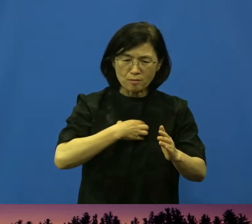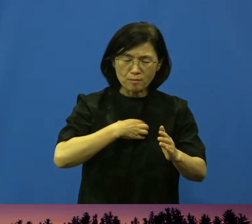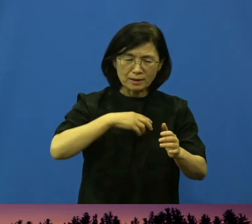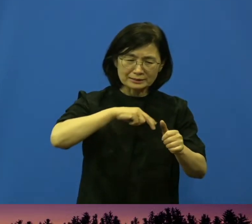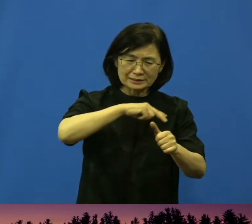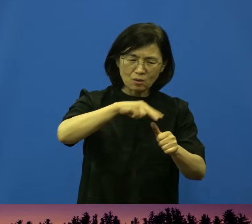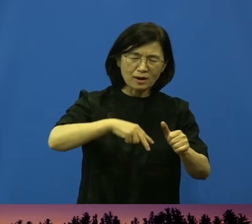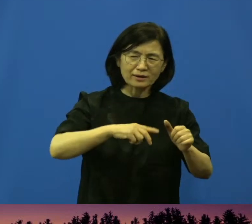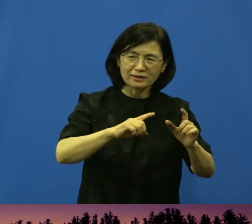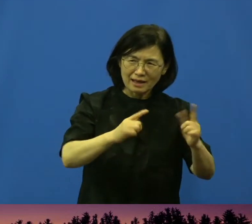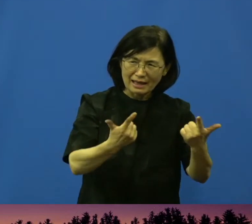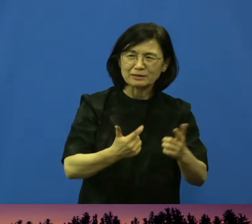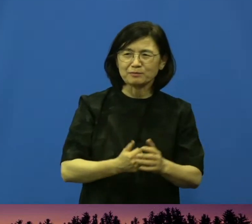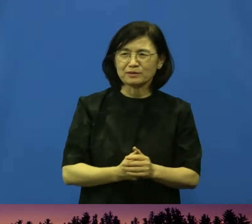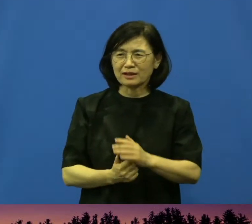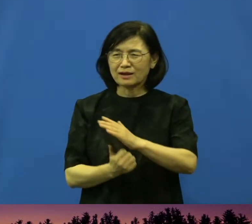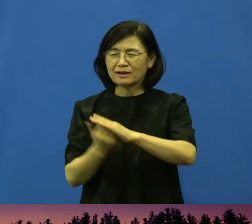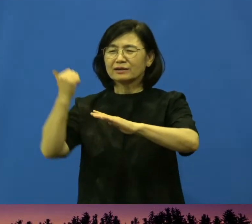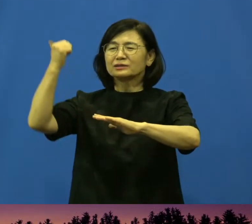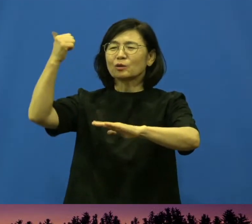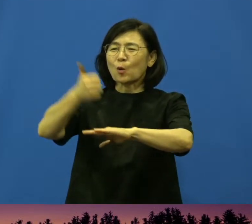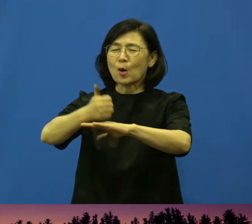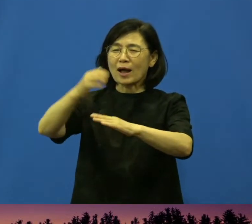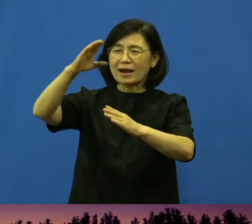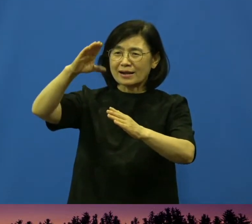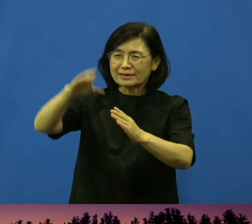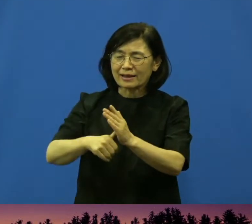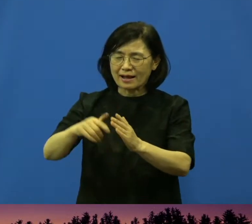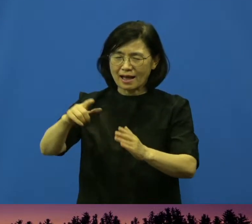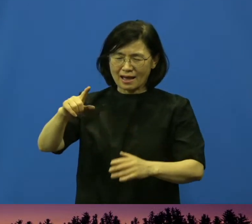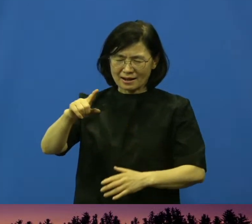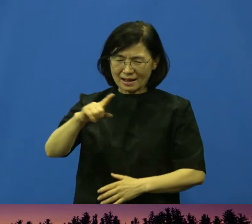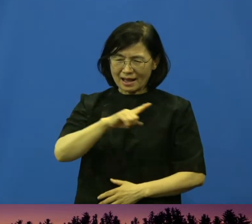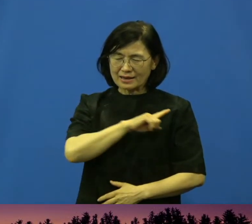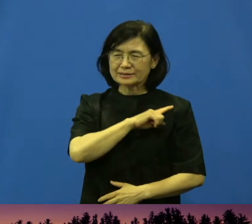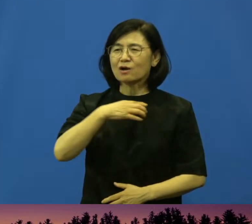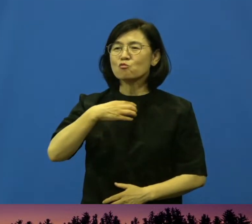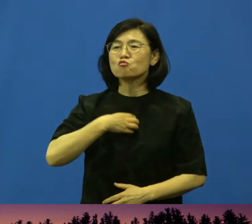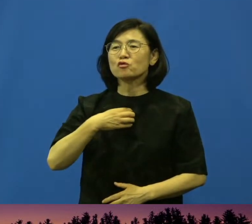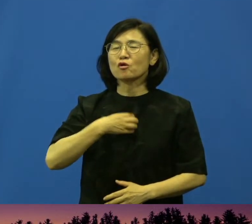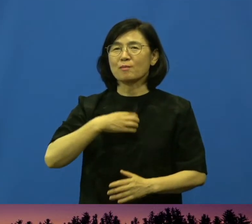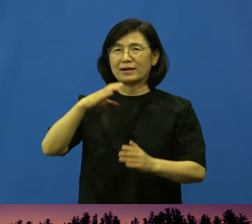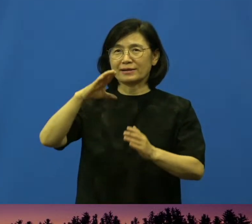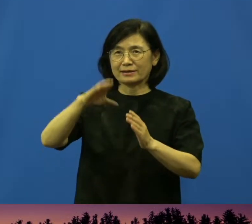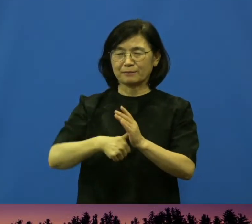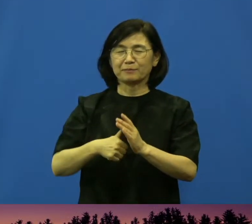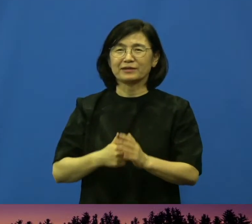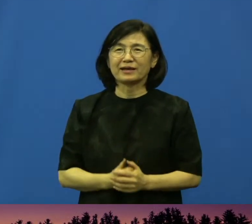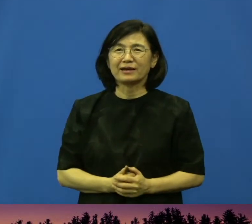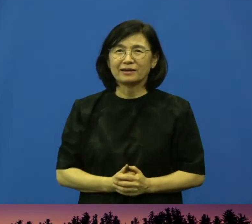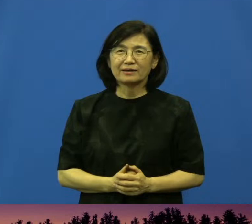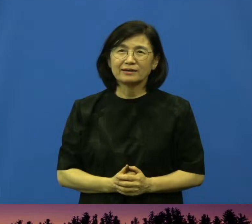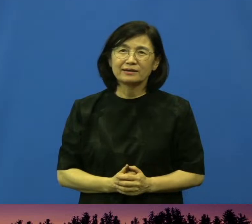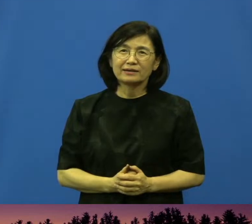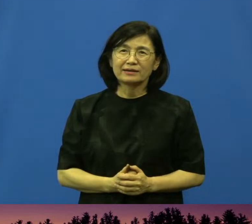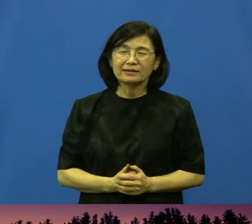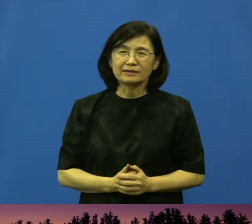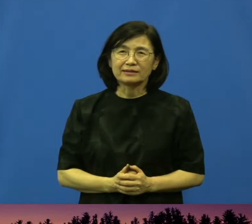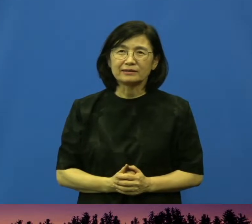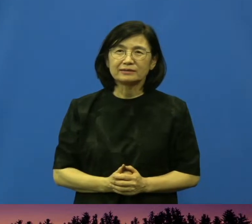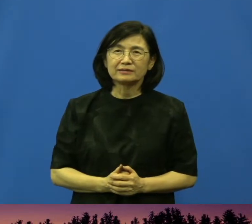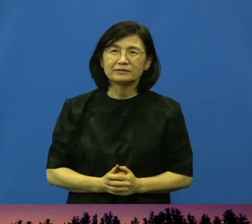성공한 때가 가장, 우리는 성공한 그때가 안전하다고 생각해요. 아니에요.